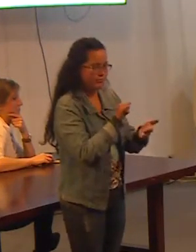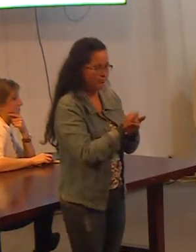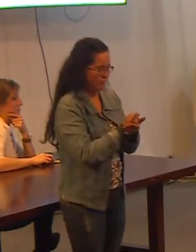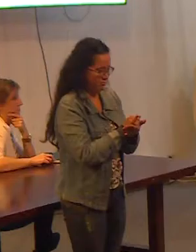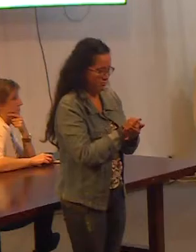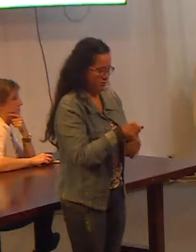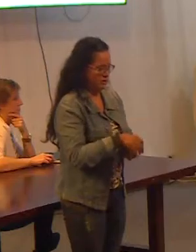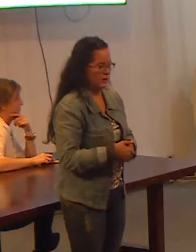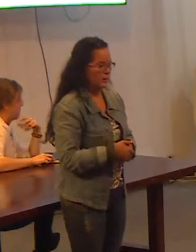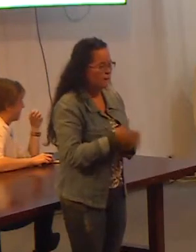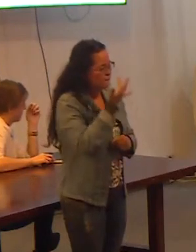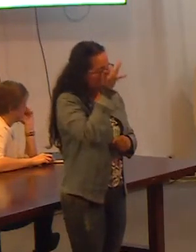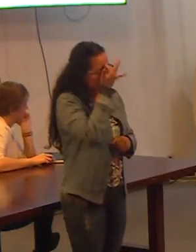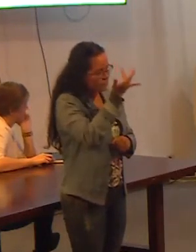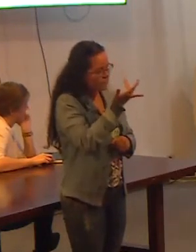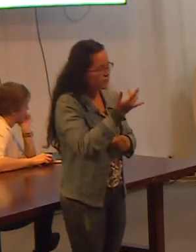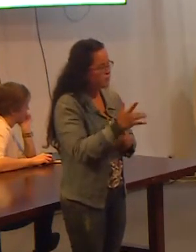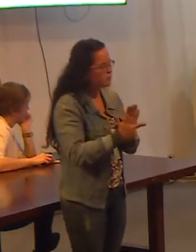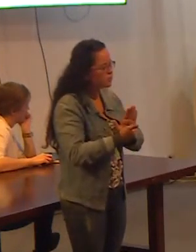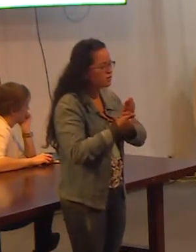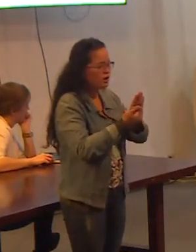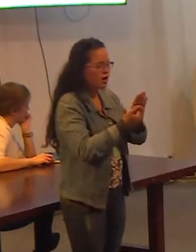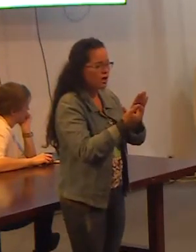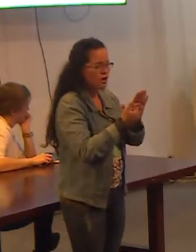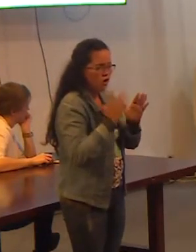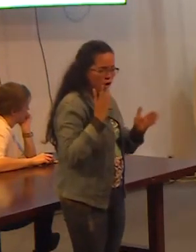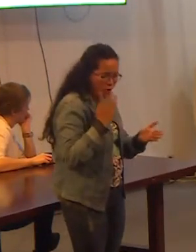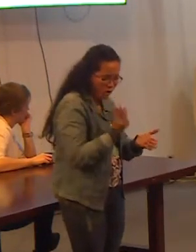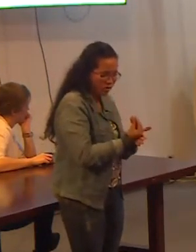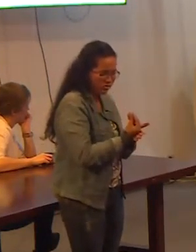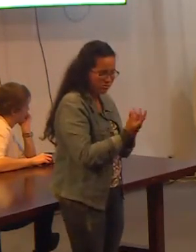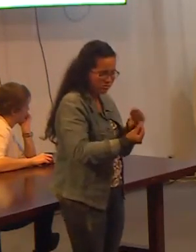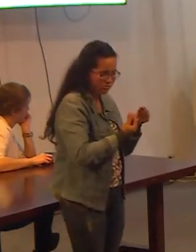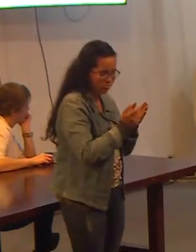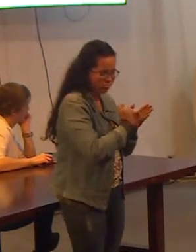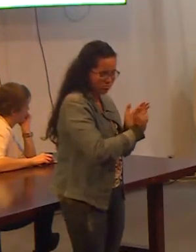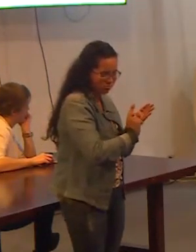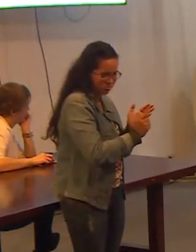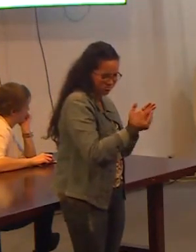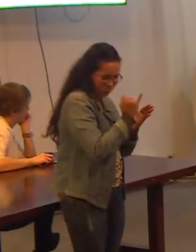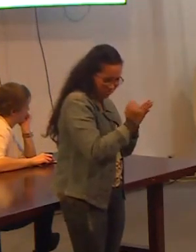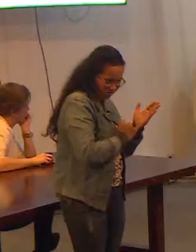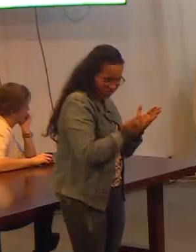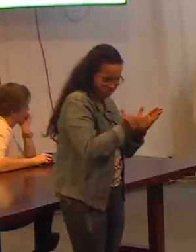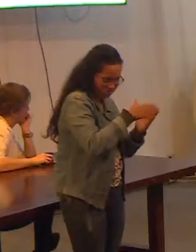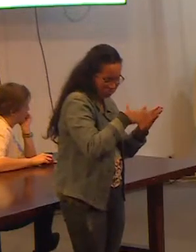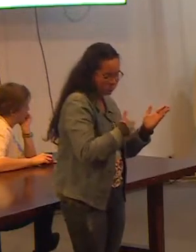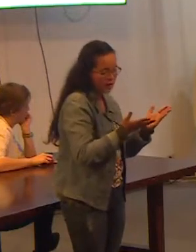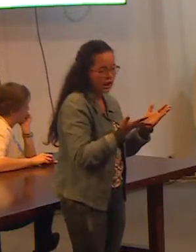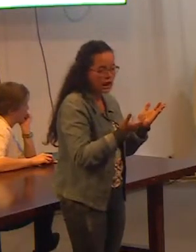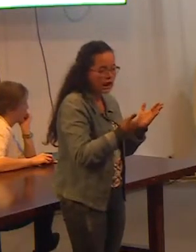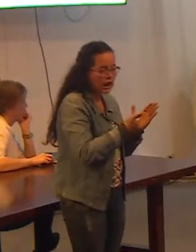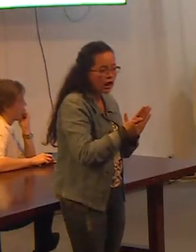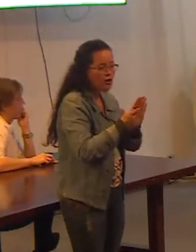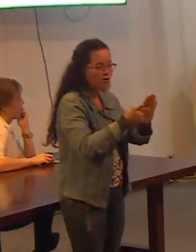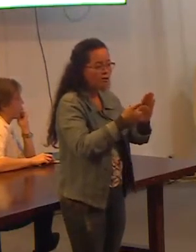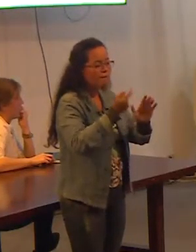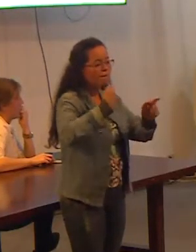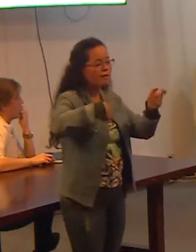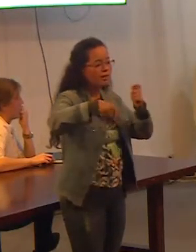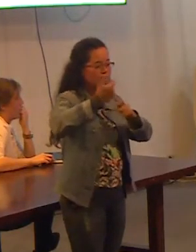se realizaban productos o obras en las cuales su objetivo principal era sacar a la venta,